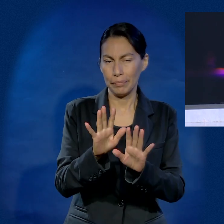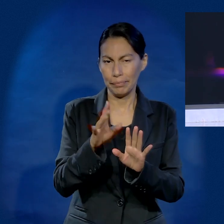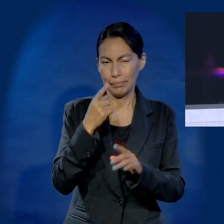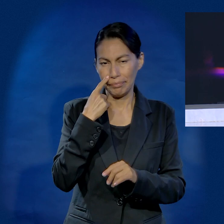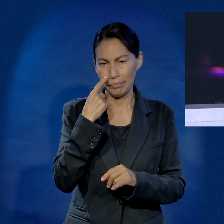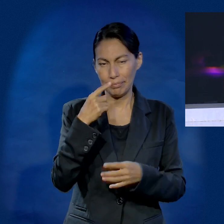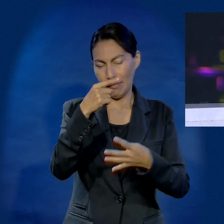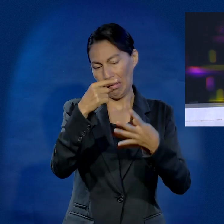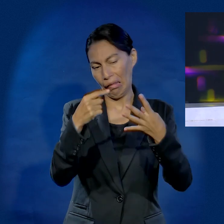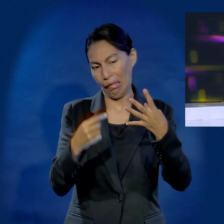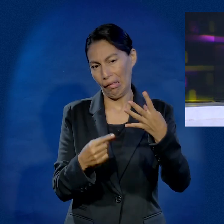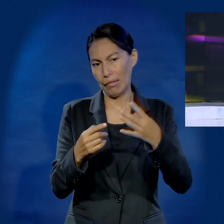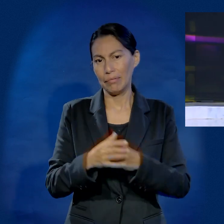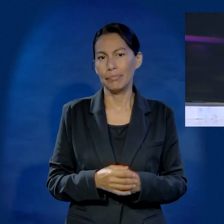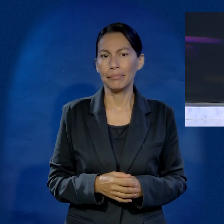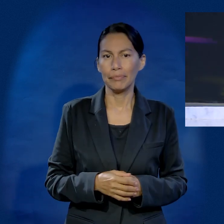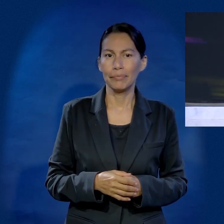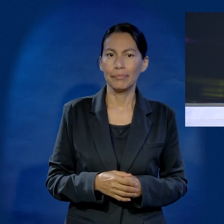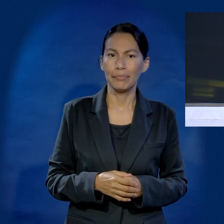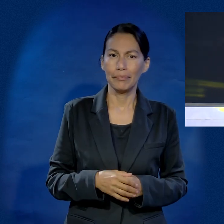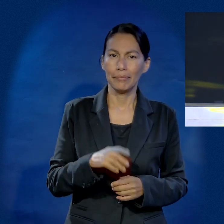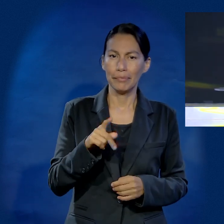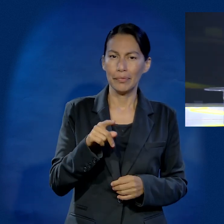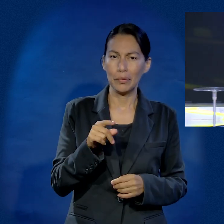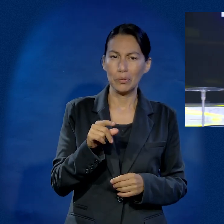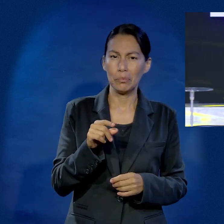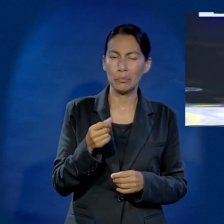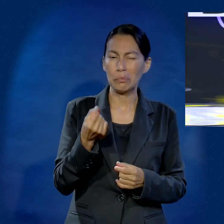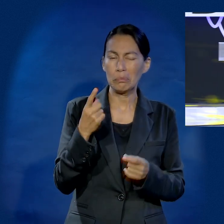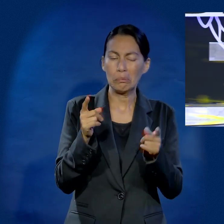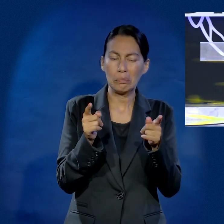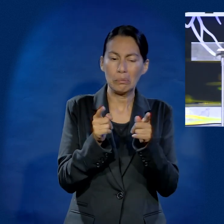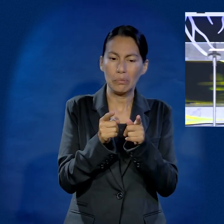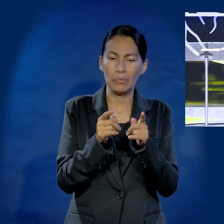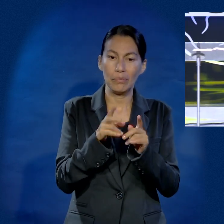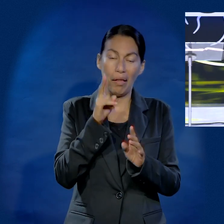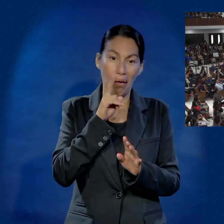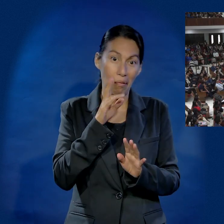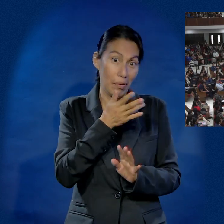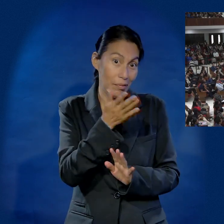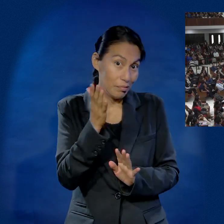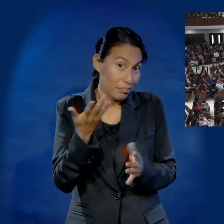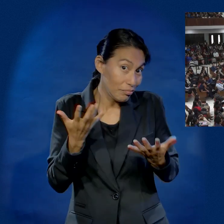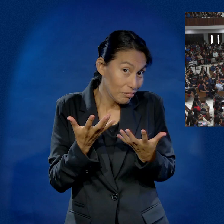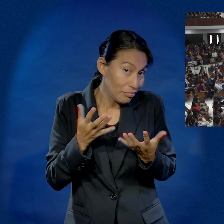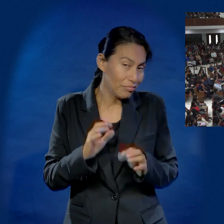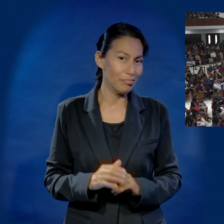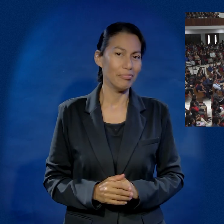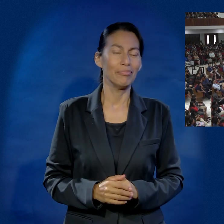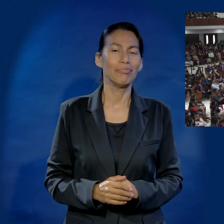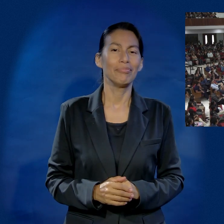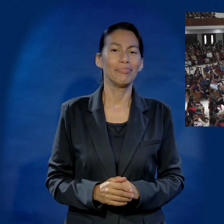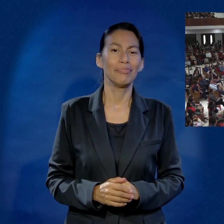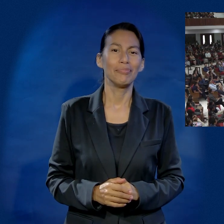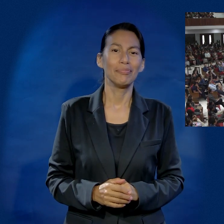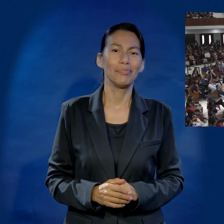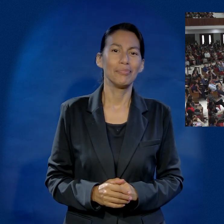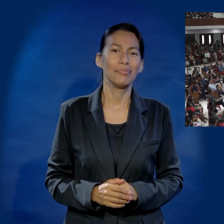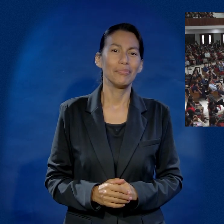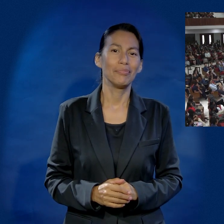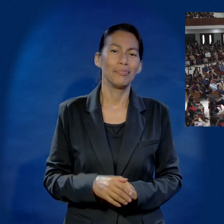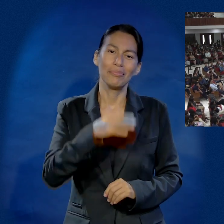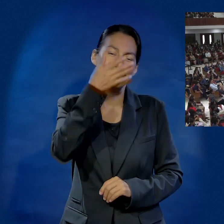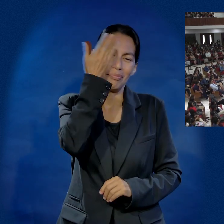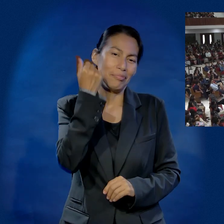Bueno, hay muchas. Pero voy a tratar de compartir un par de ellas para ver si las ponen en acción